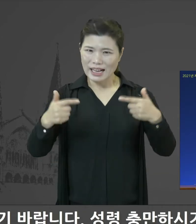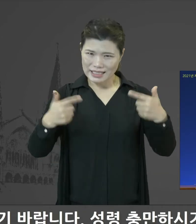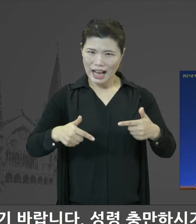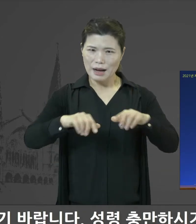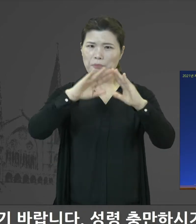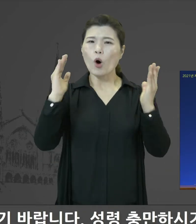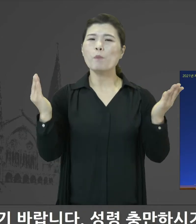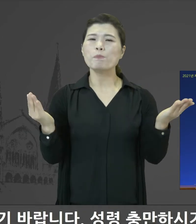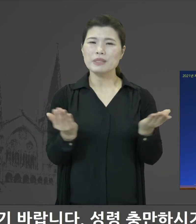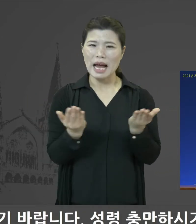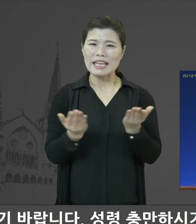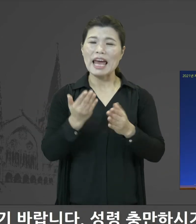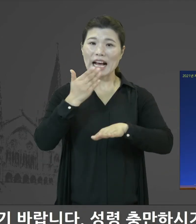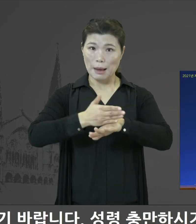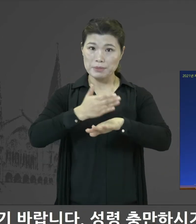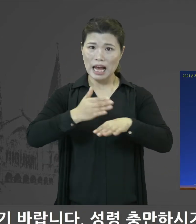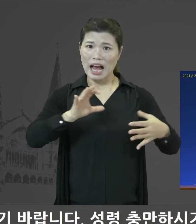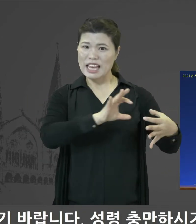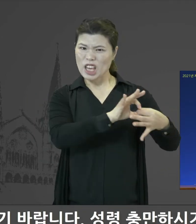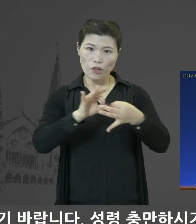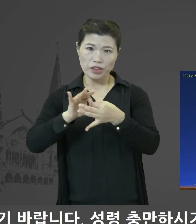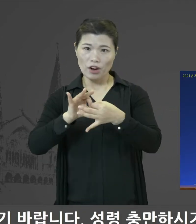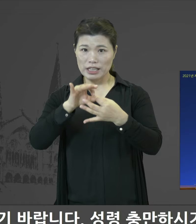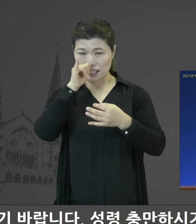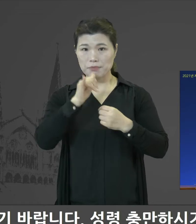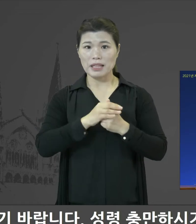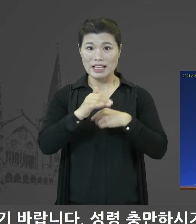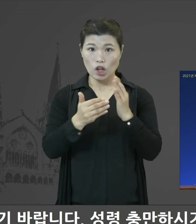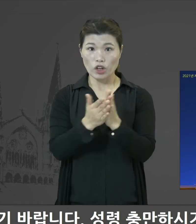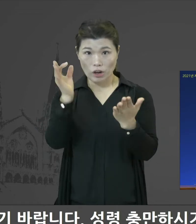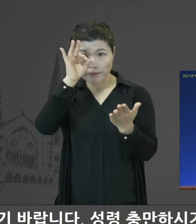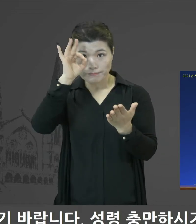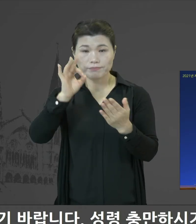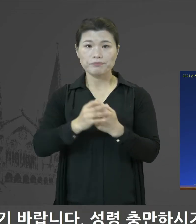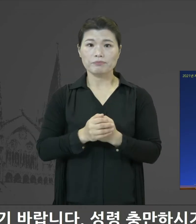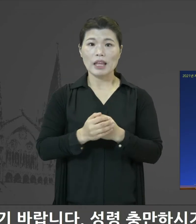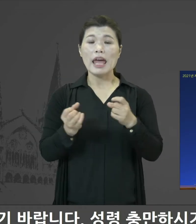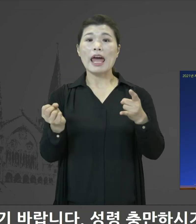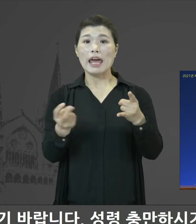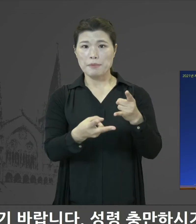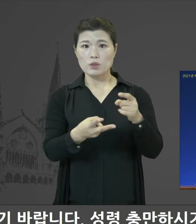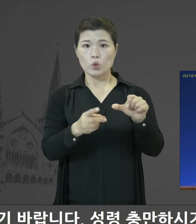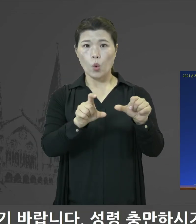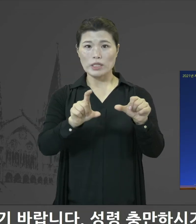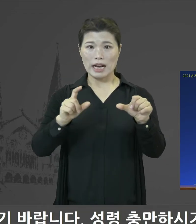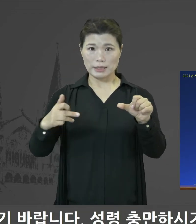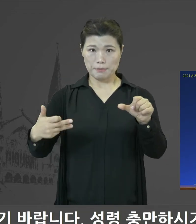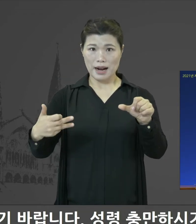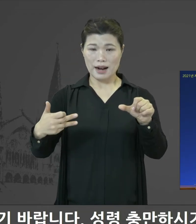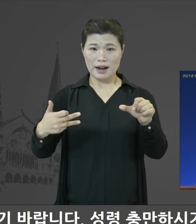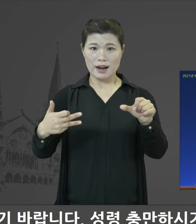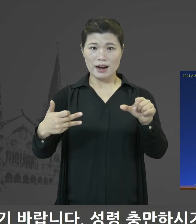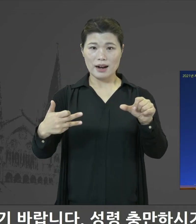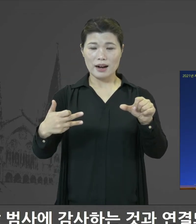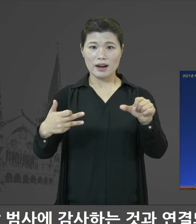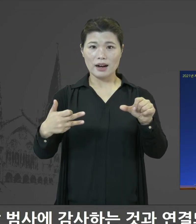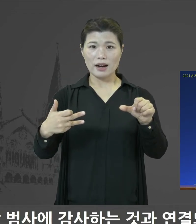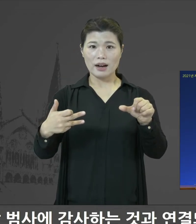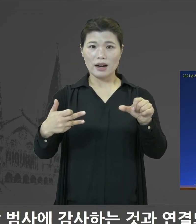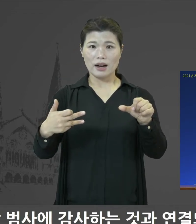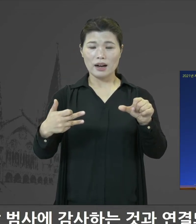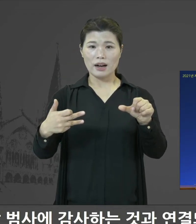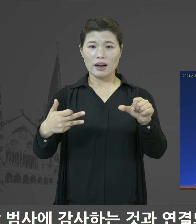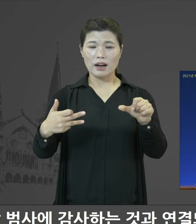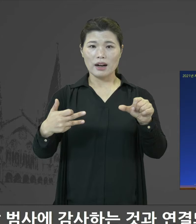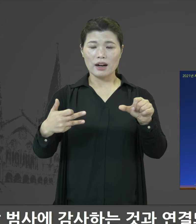감사하는 것과 연결이 되어 있다는 것이죠. 성경 보고 확인합니다. 에베소서 5장 18절 말씀 보십시다. 에베소서 5장 18절